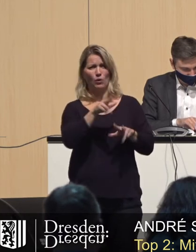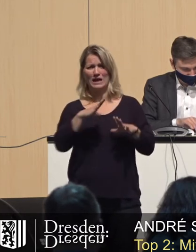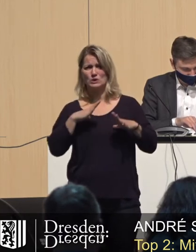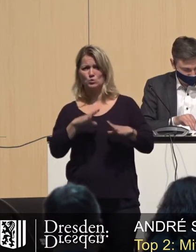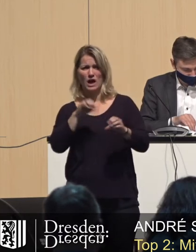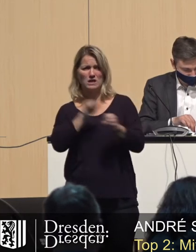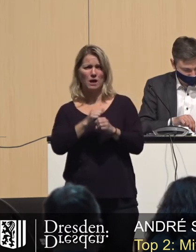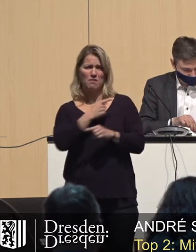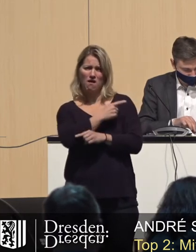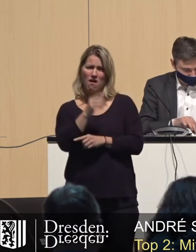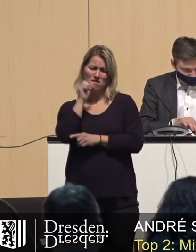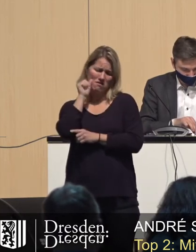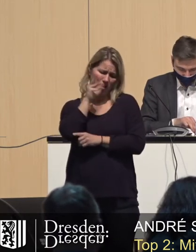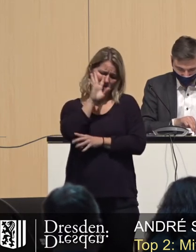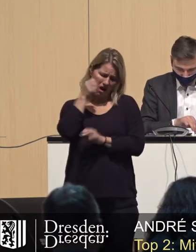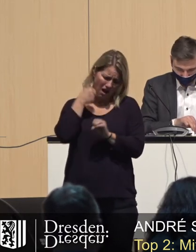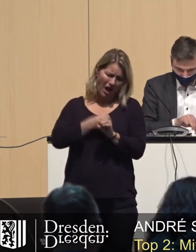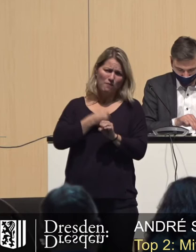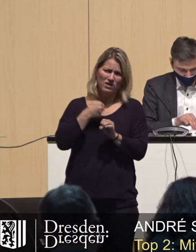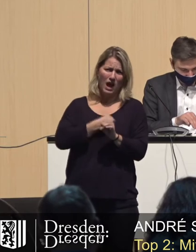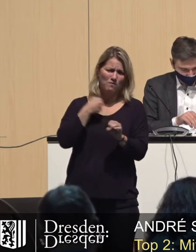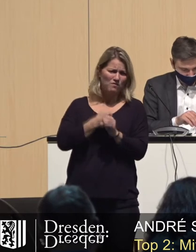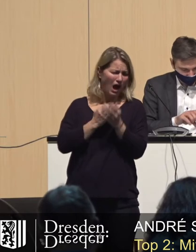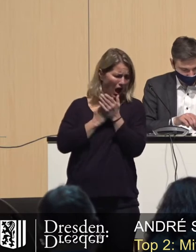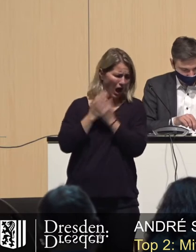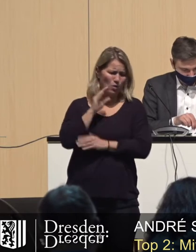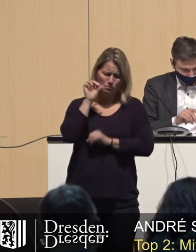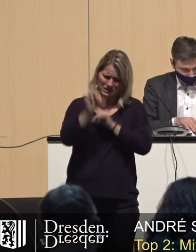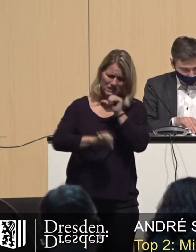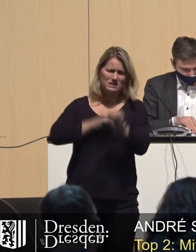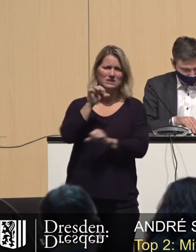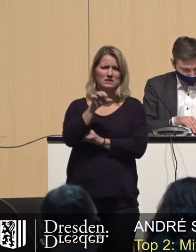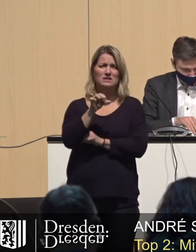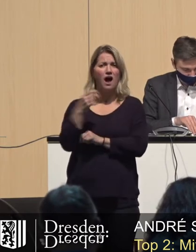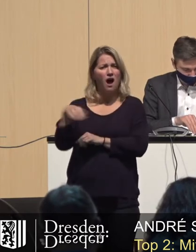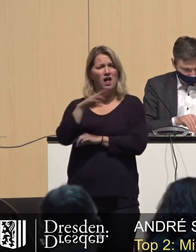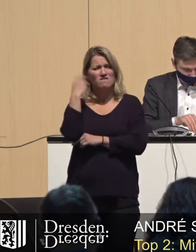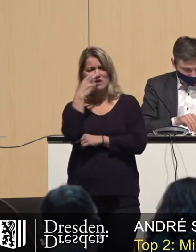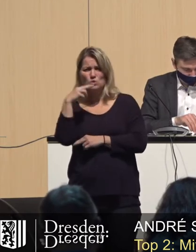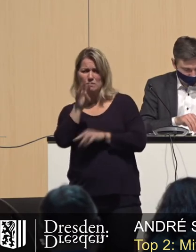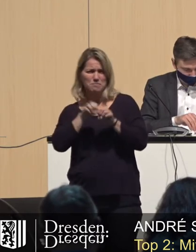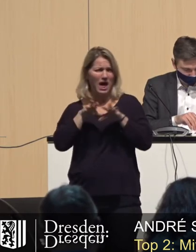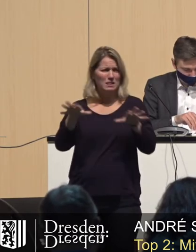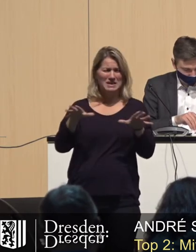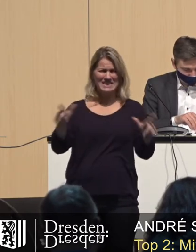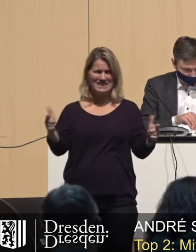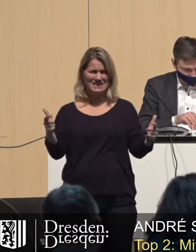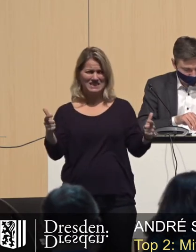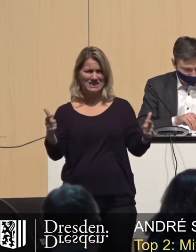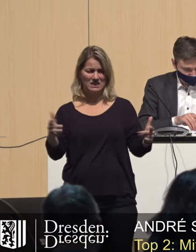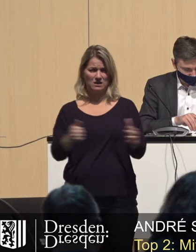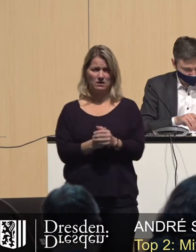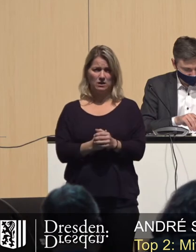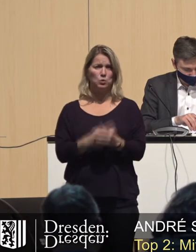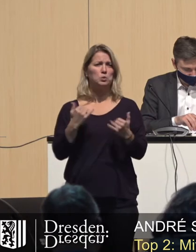die kämpfen Tag für Tag und meist auch in der Nacht darum, diese Pandemie irgendwie in den Griff zu bekommen. Und jetzt dürfen